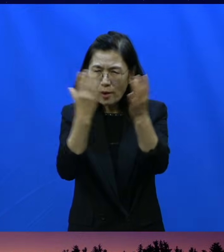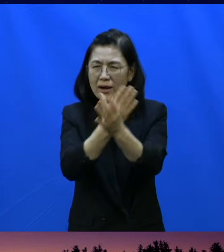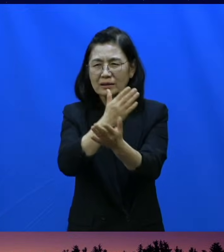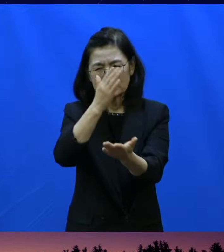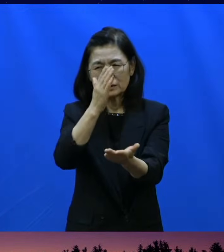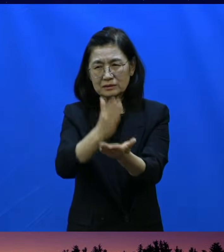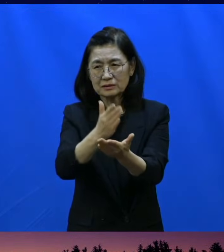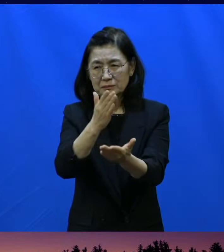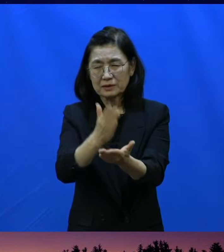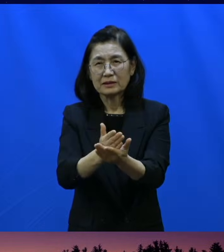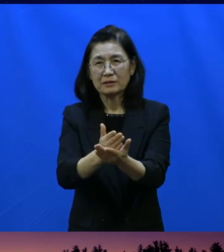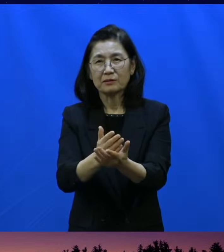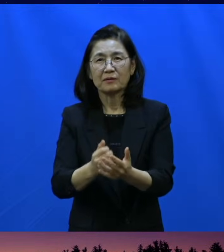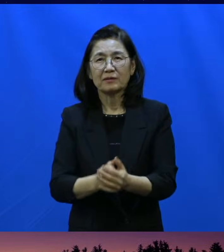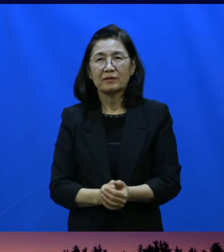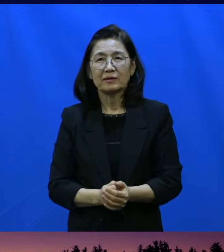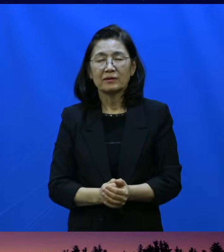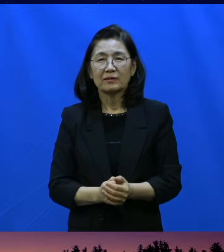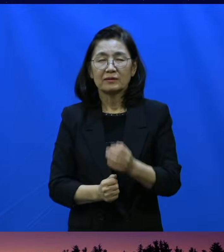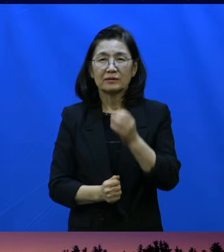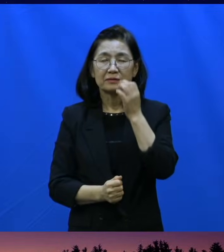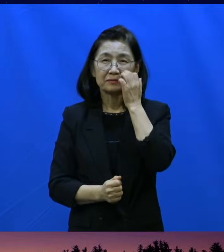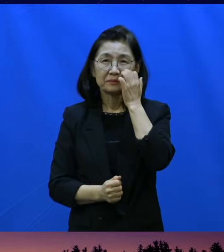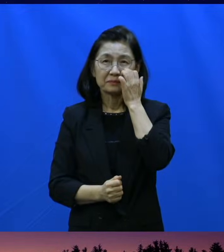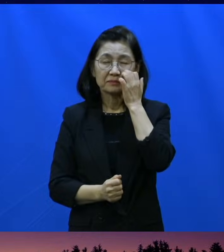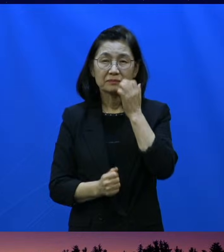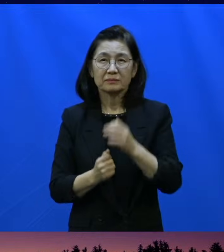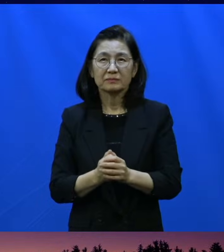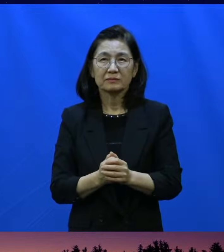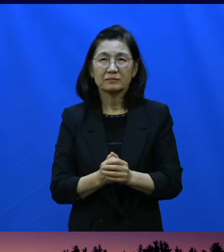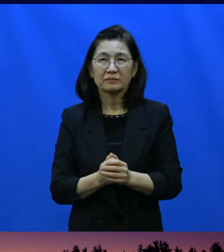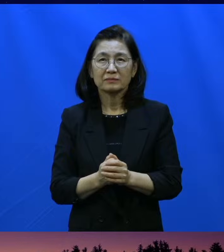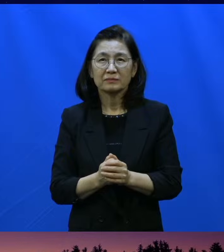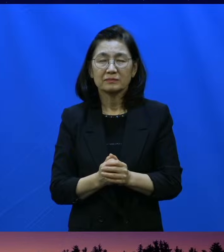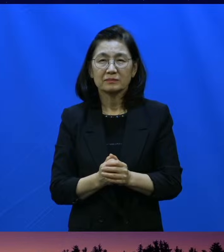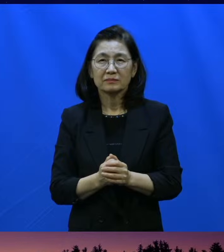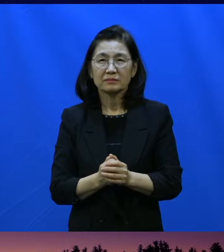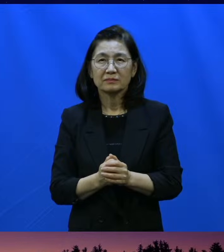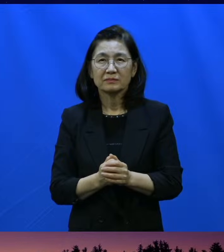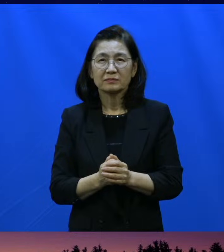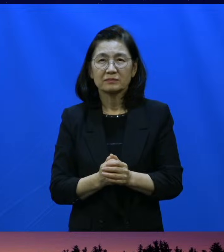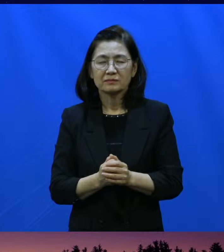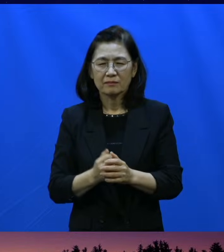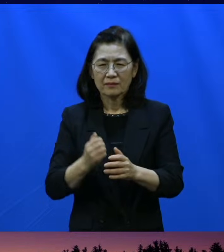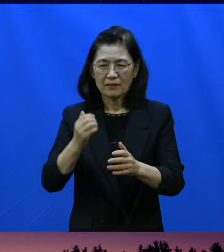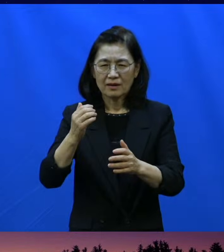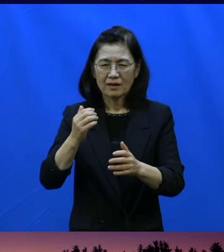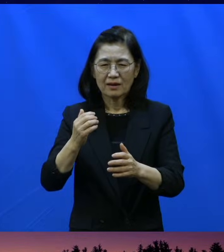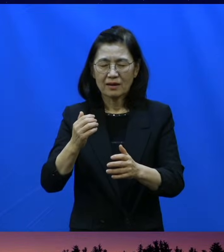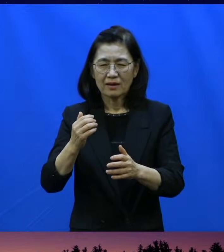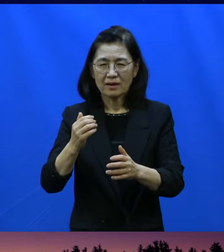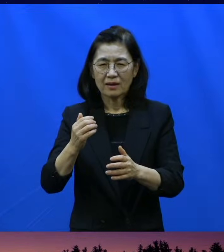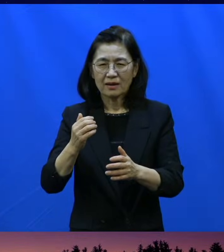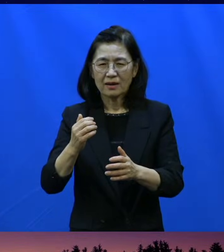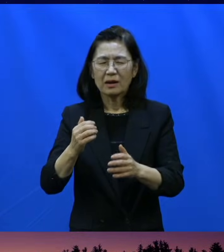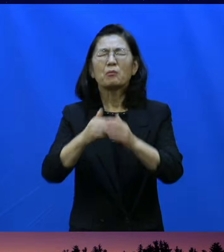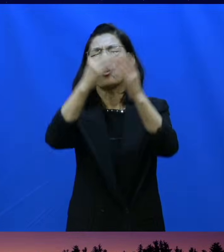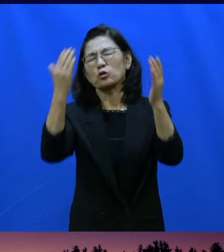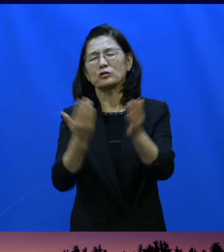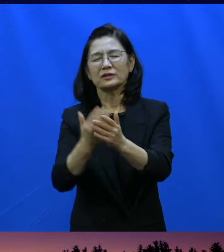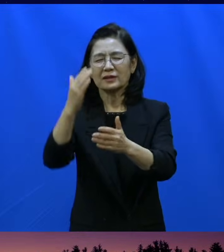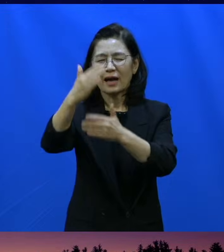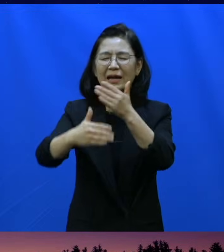회피의 수단으로 합리화하기 위해서 은혜를 얘기할 때가 많습니다. 아, 하나님이 다 하십니다. 하나님의 은혜입니다.